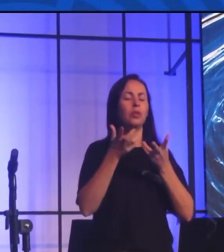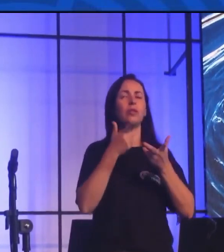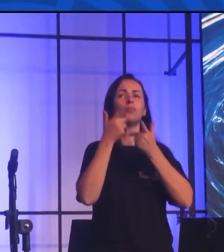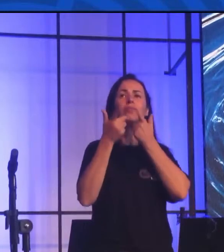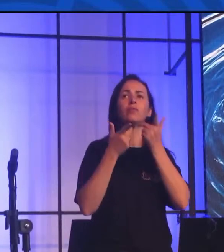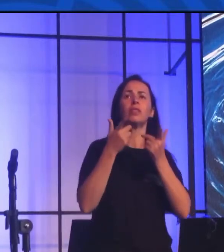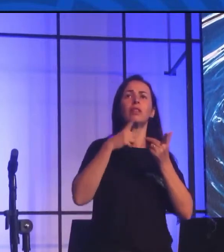que o meu plano